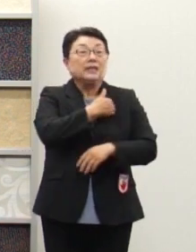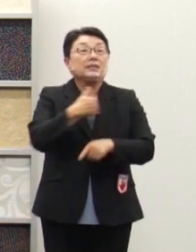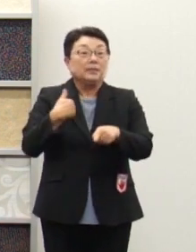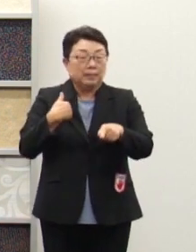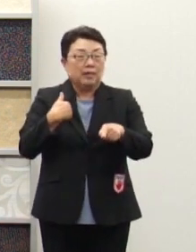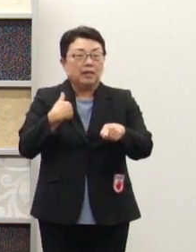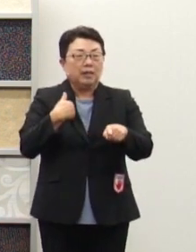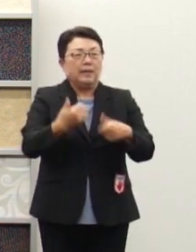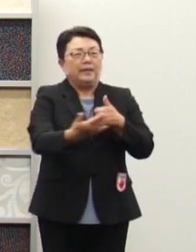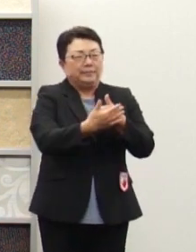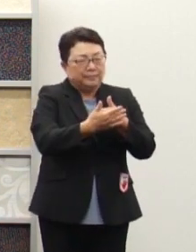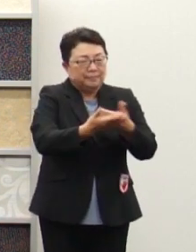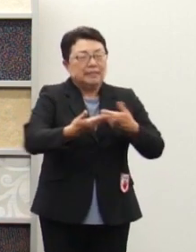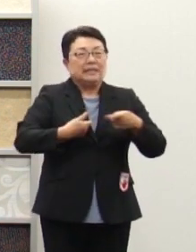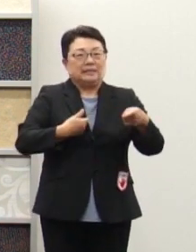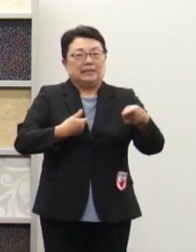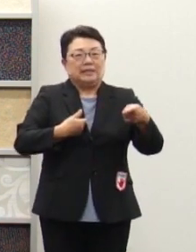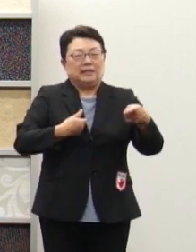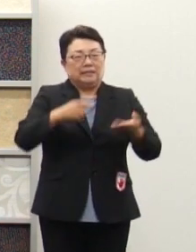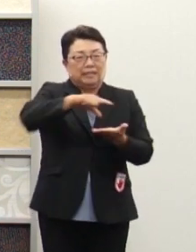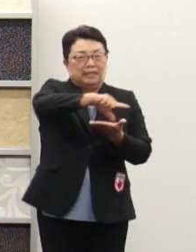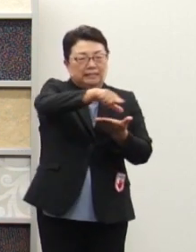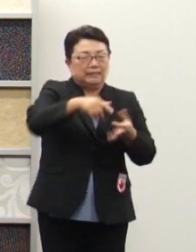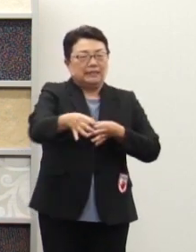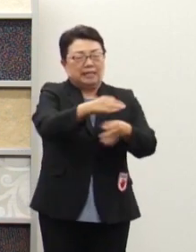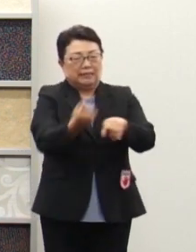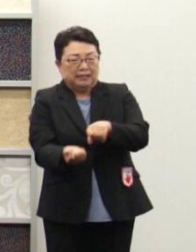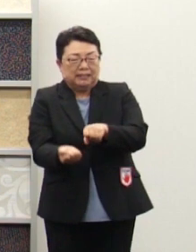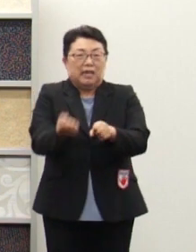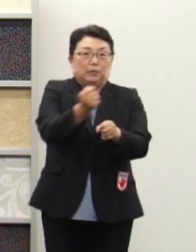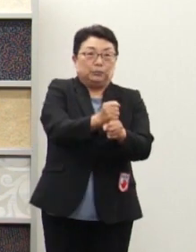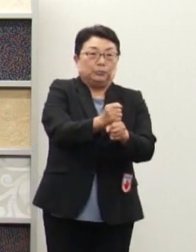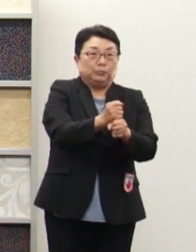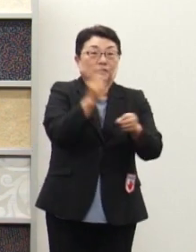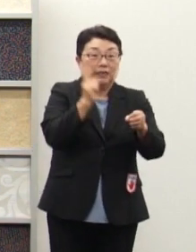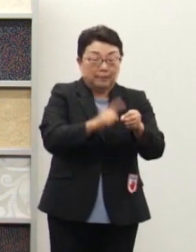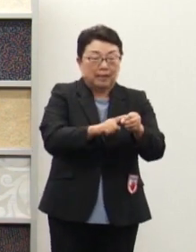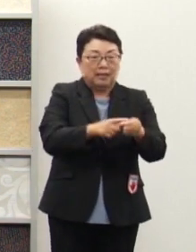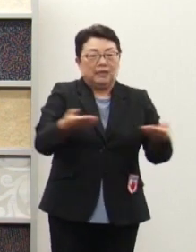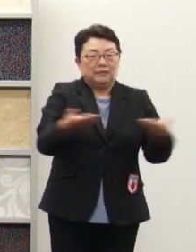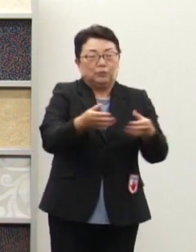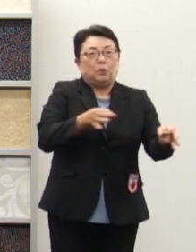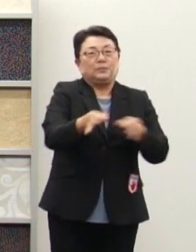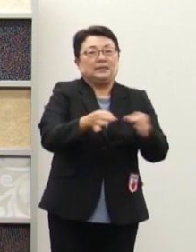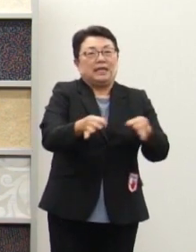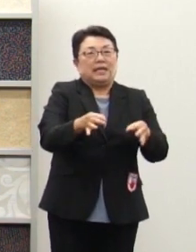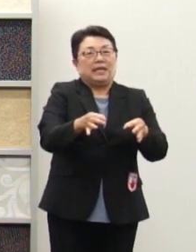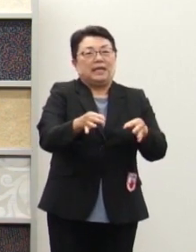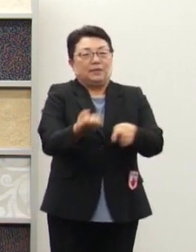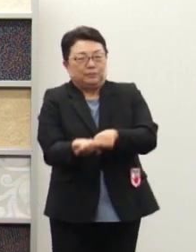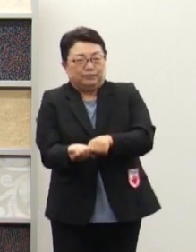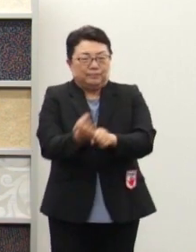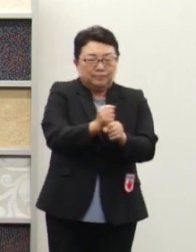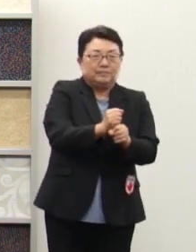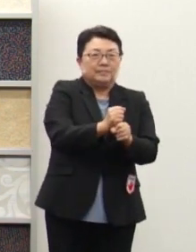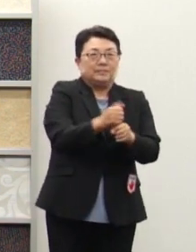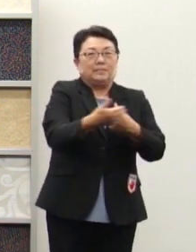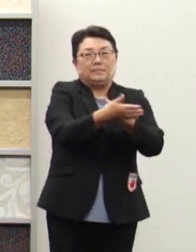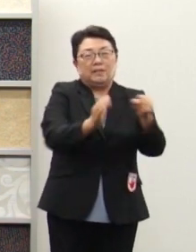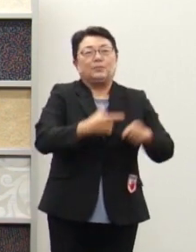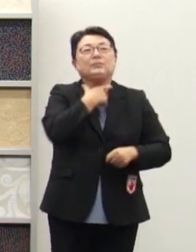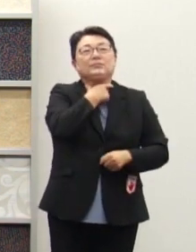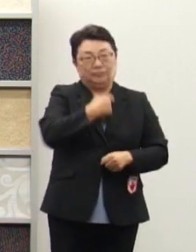個人力に報い地域経済の貴重な基盤である事業活動を守ってまいりたいと考える次第であります